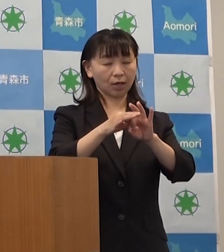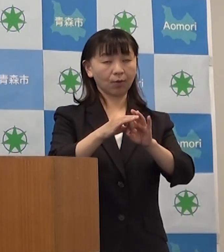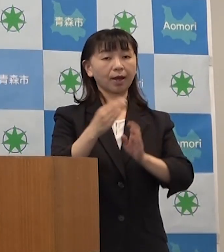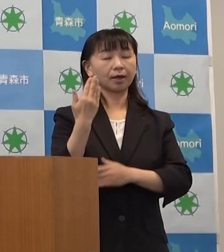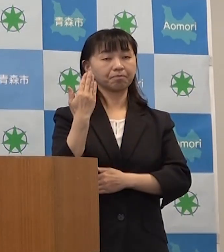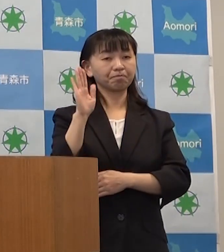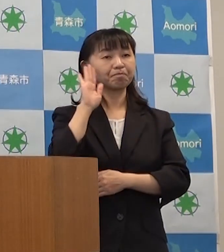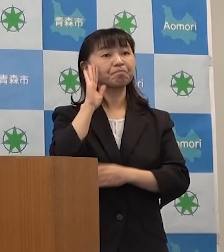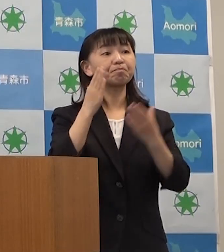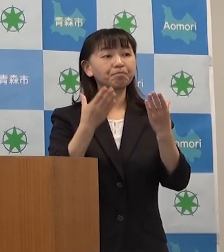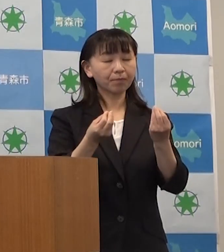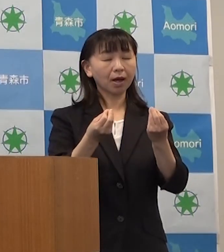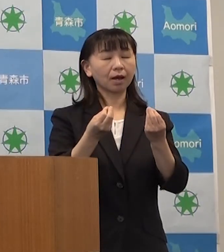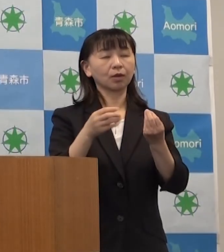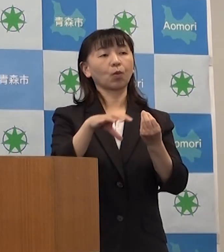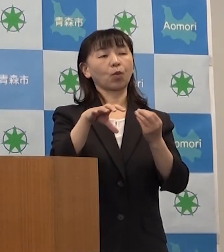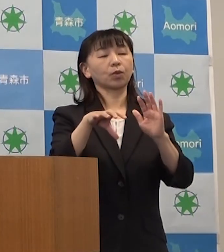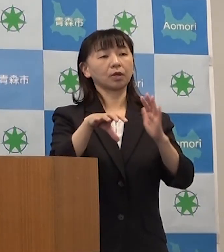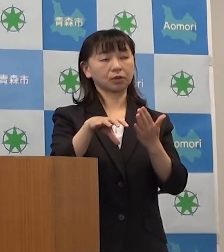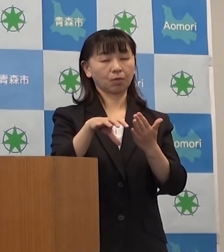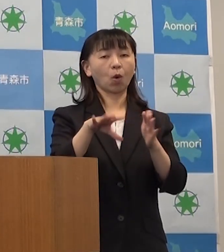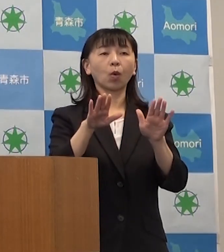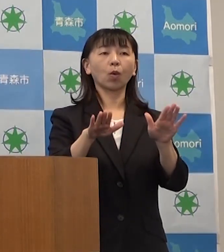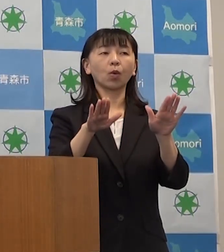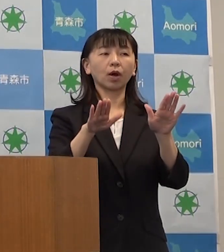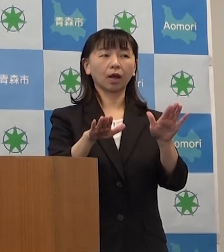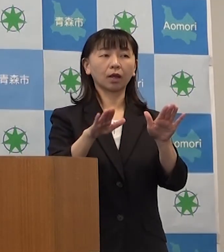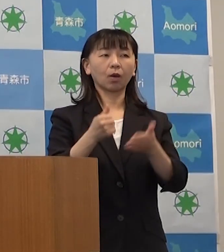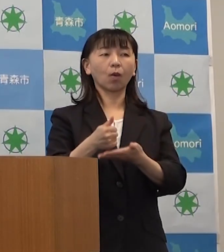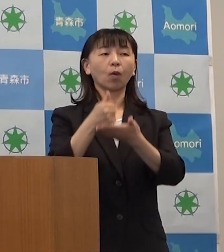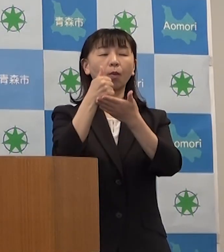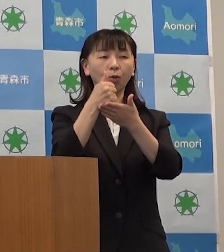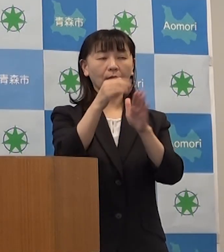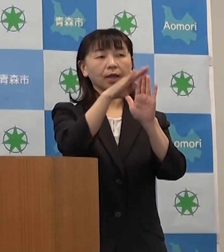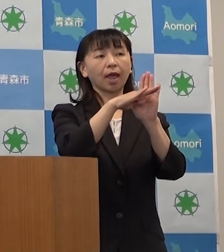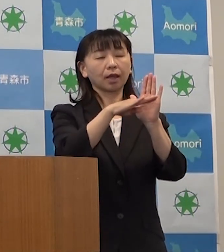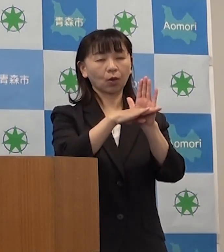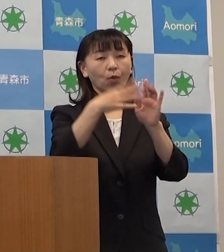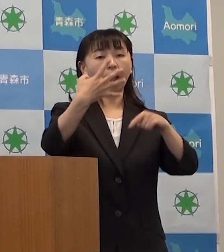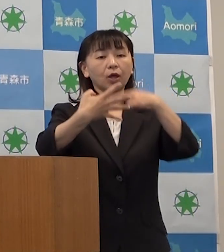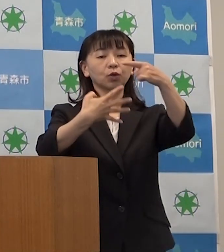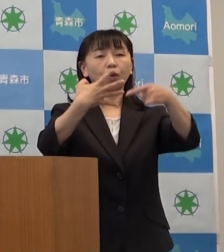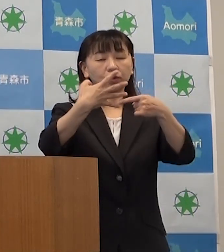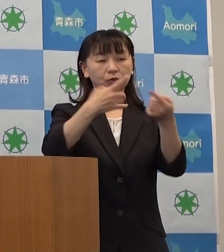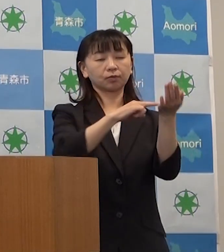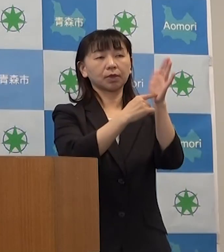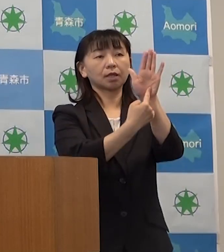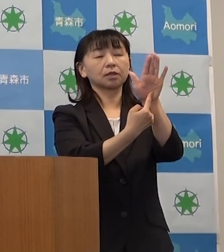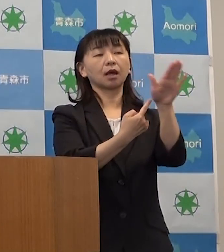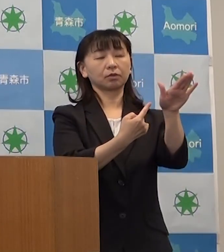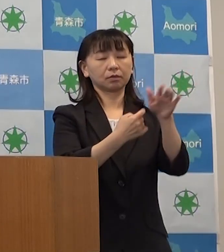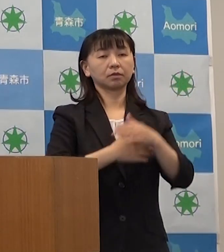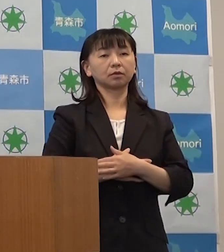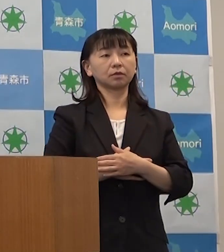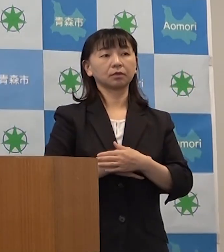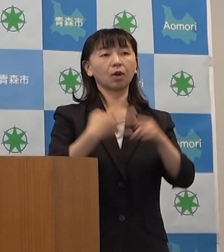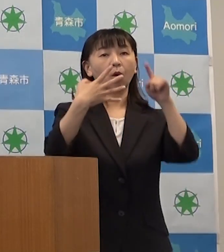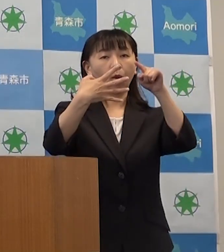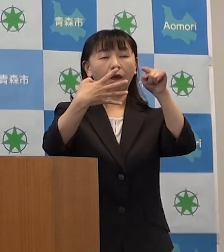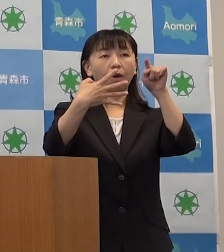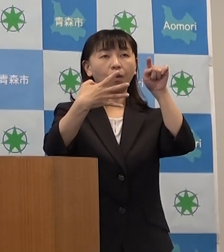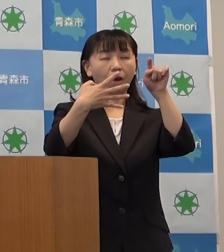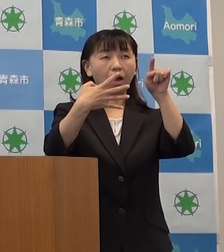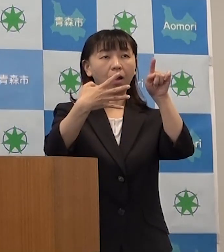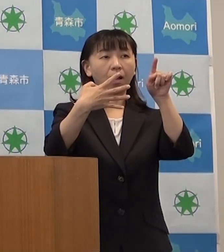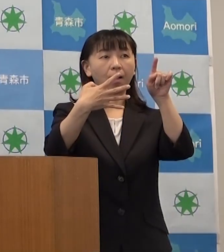いしたところなんですけれども、今回その主な検討項目として4つ、はい、掲げてらっしゃいまして、はい、これ番号をつけて